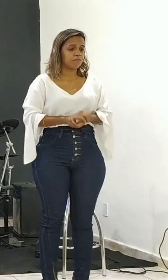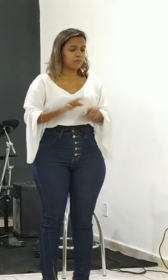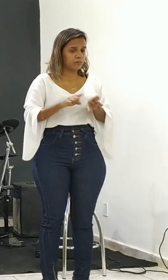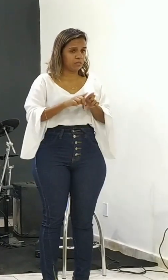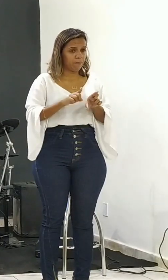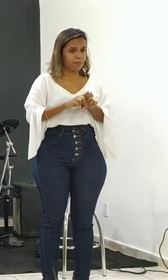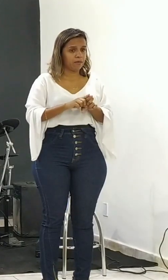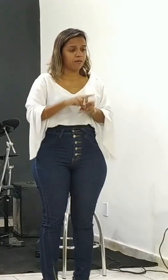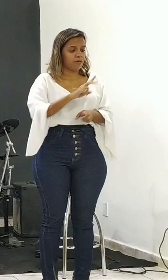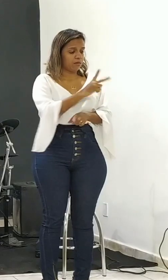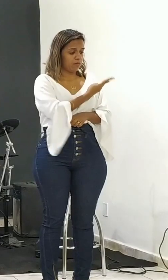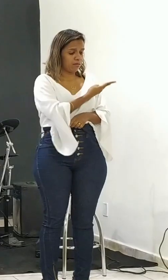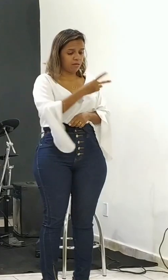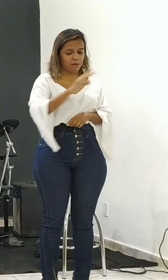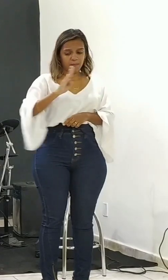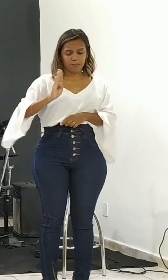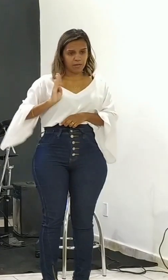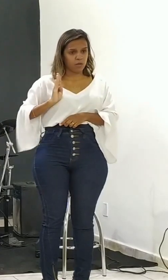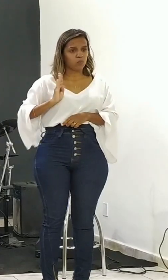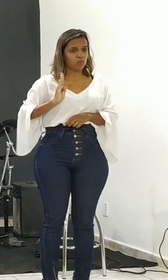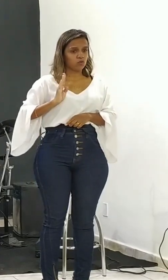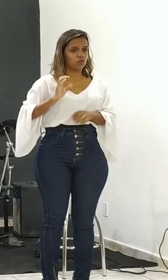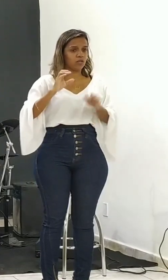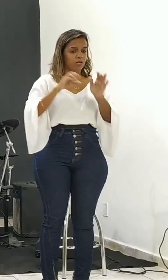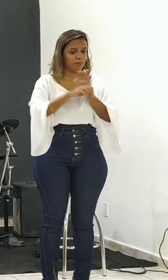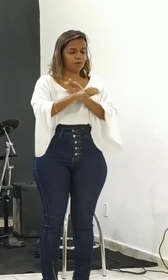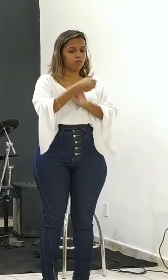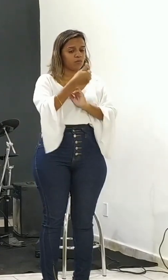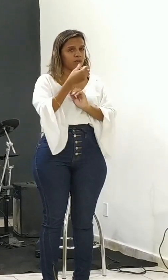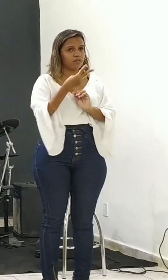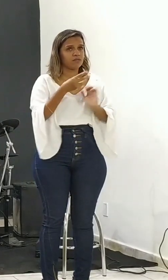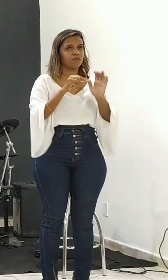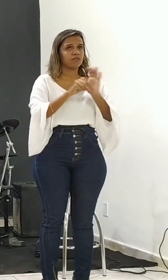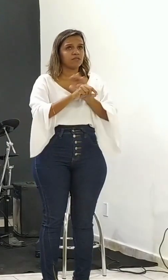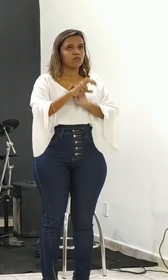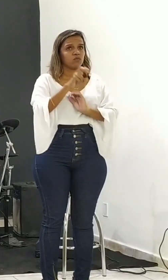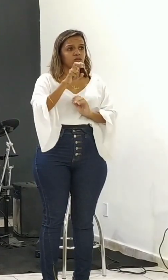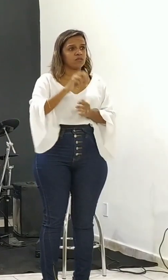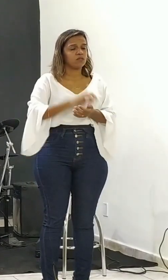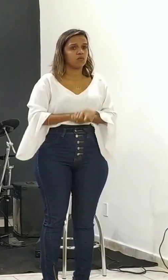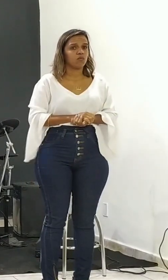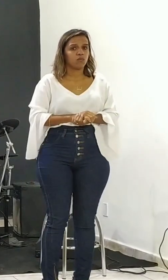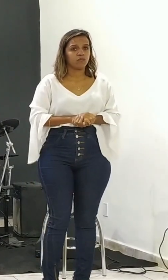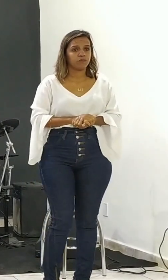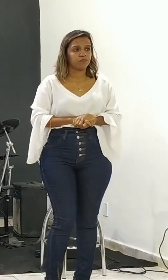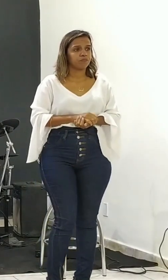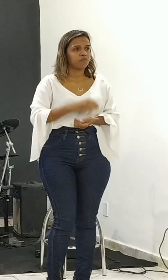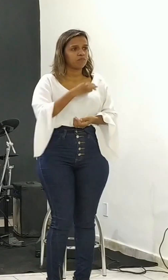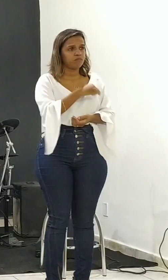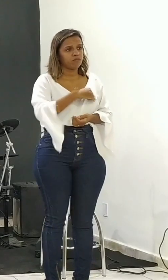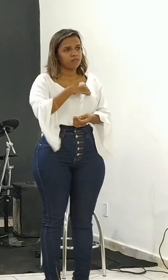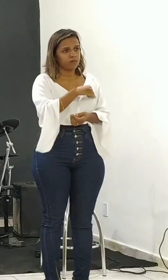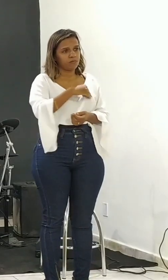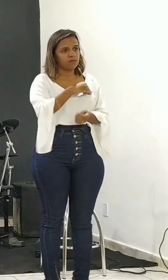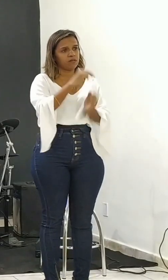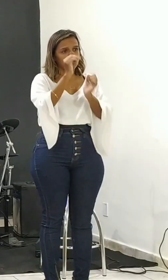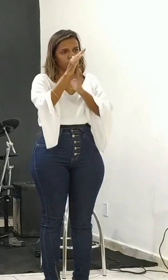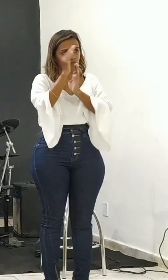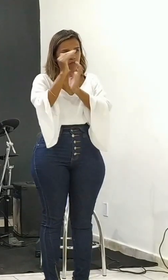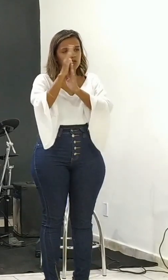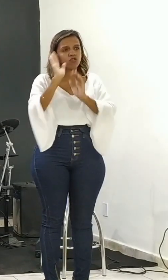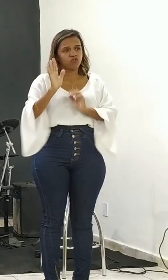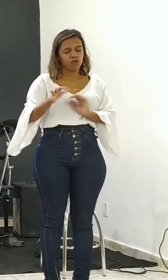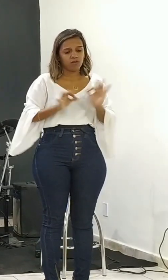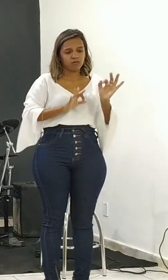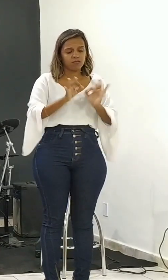também lá em Hebreus, capítulo 13, versículo 5, na última parte. E eu quero que o ministério de louvor já vá se preparando